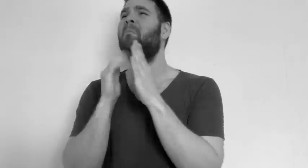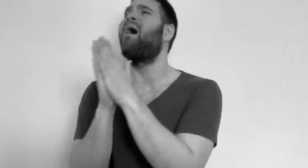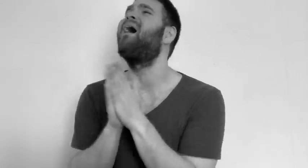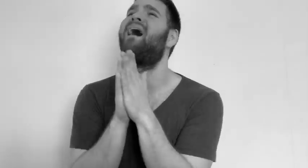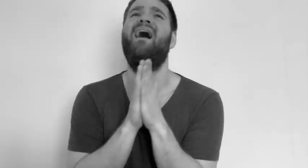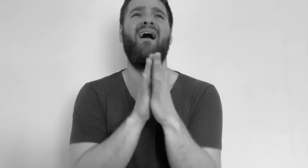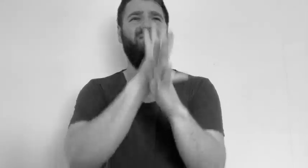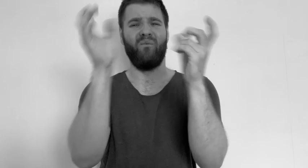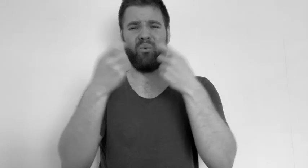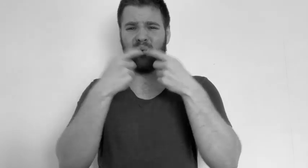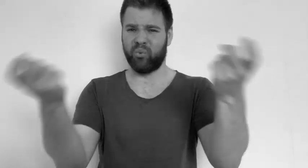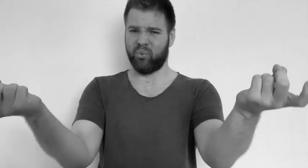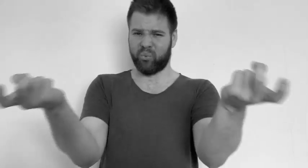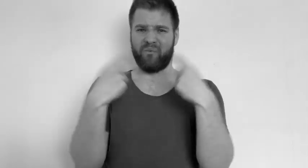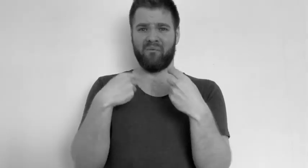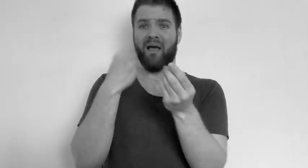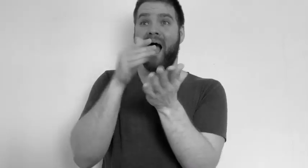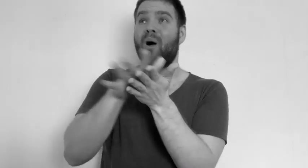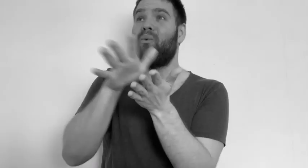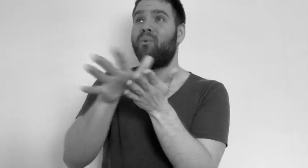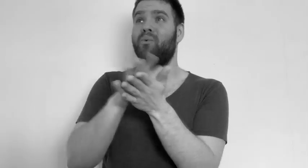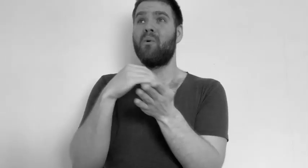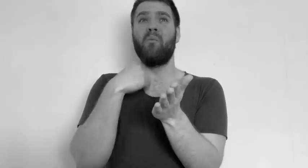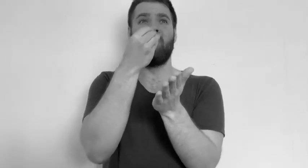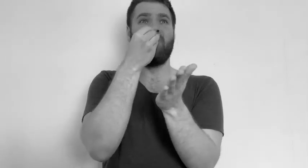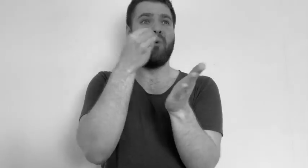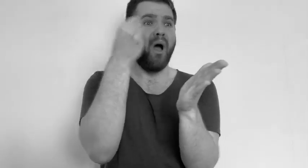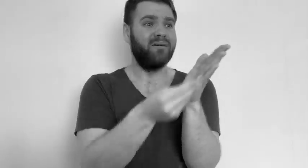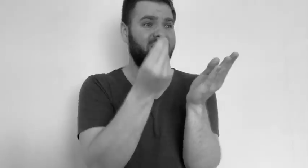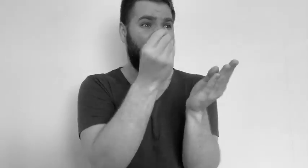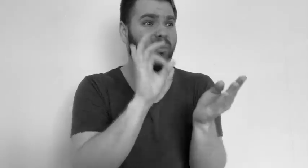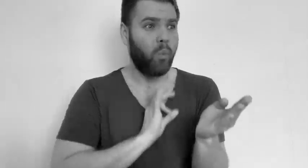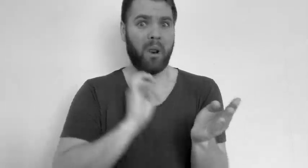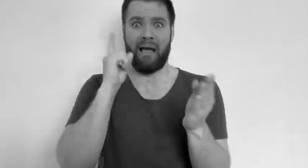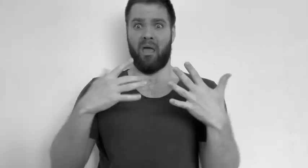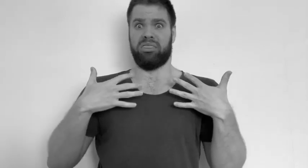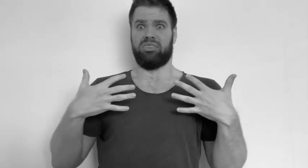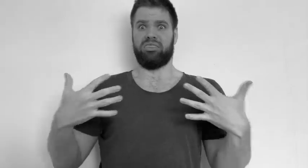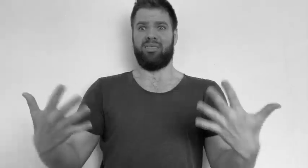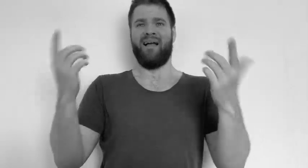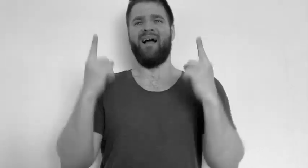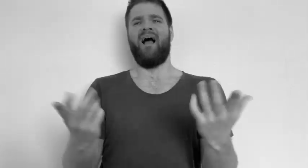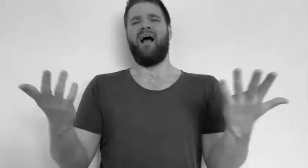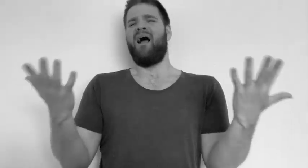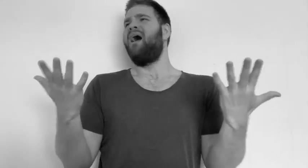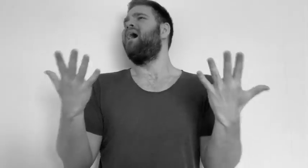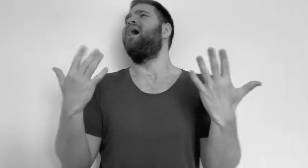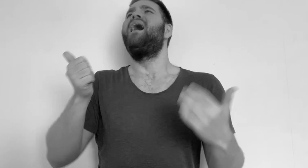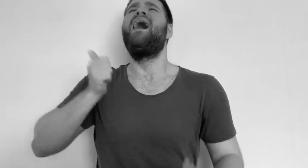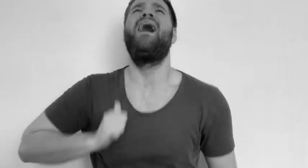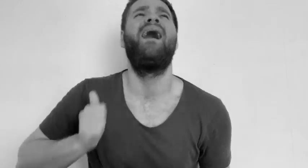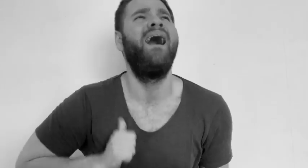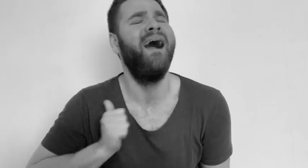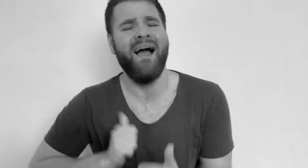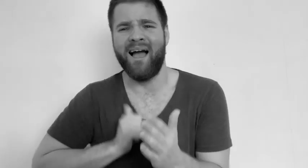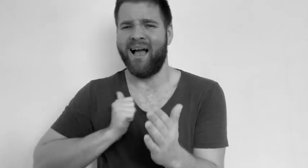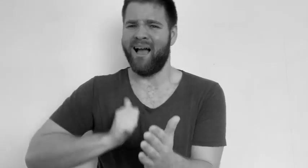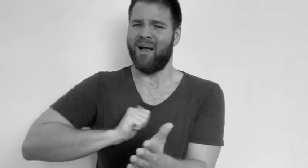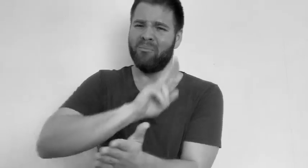kuule, kõik raha lendab tuulde ja isegi kui süüa pole, kaalus võtan juurde. Oh häda, oh häda,